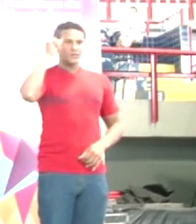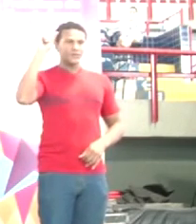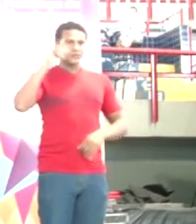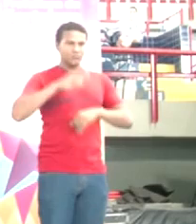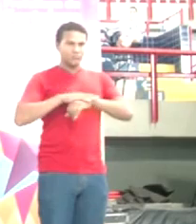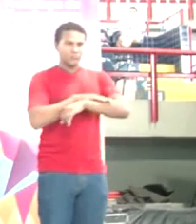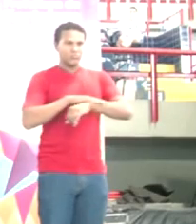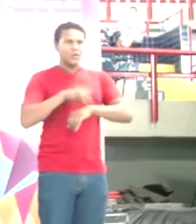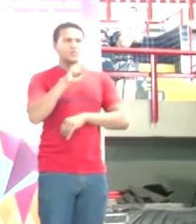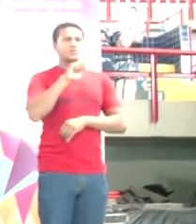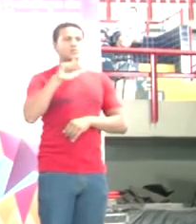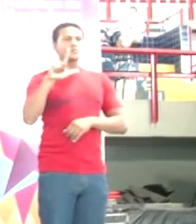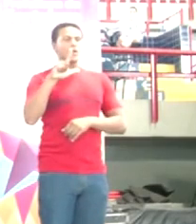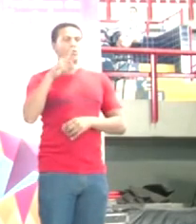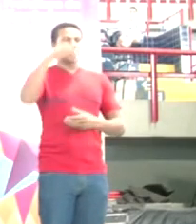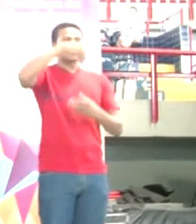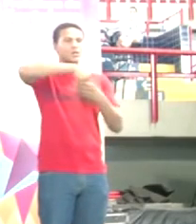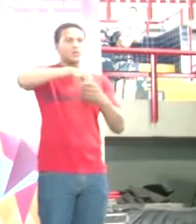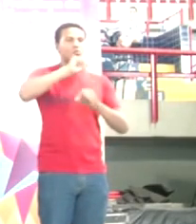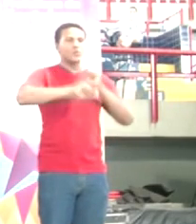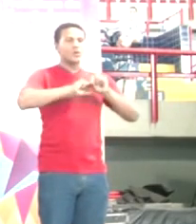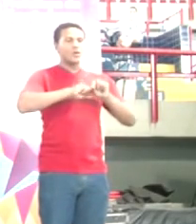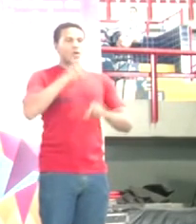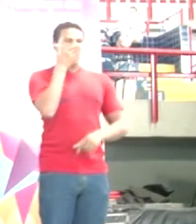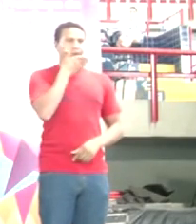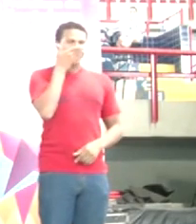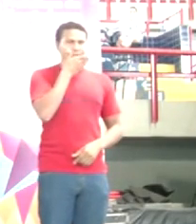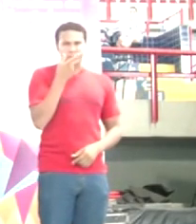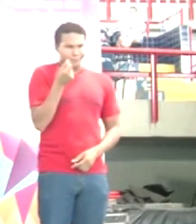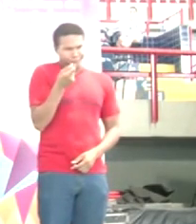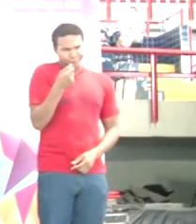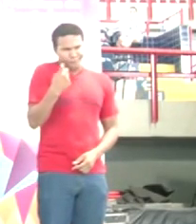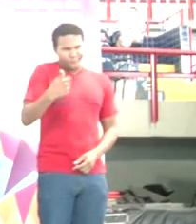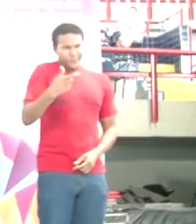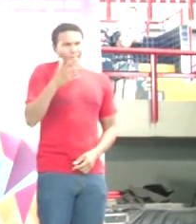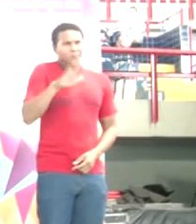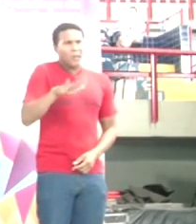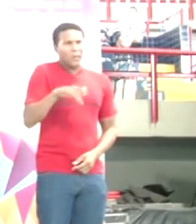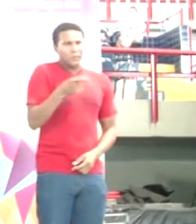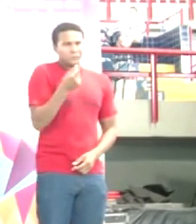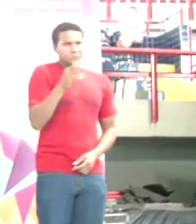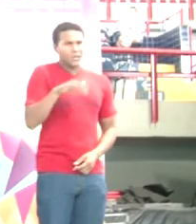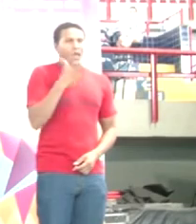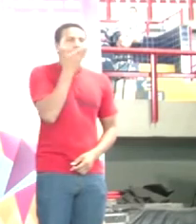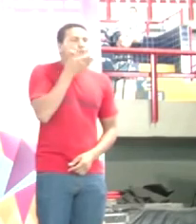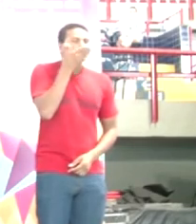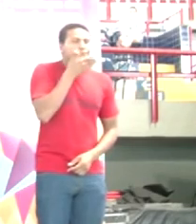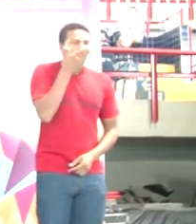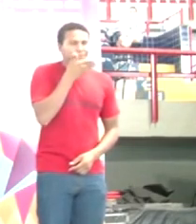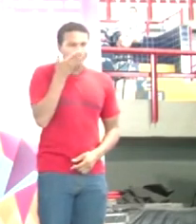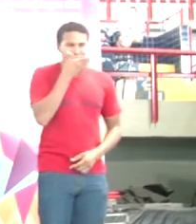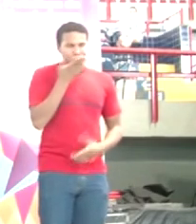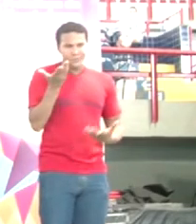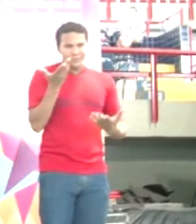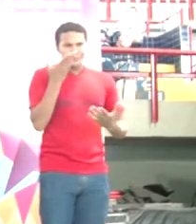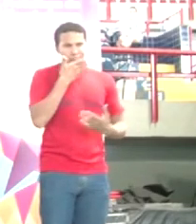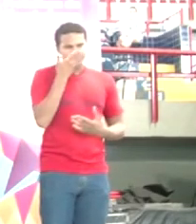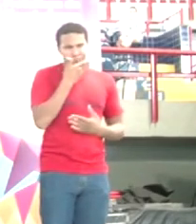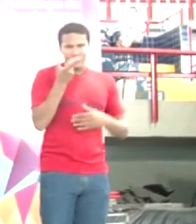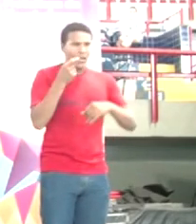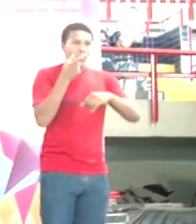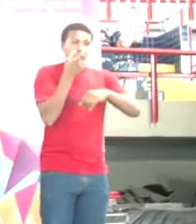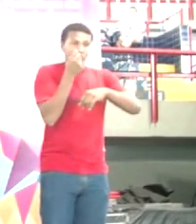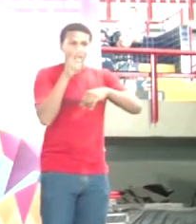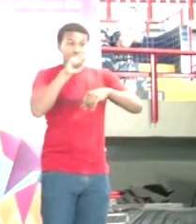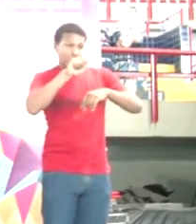com açúcar, ou seja, um custo baixo, né, relativamente, com um tipo de açúcar, e aí você aplica